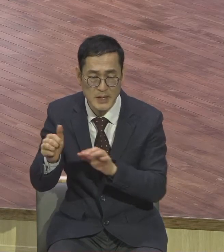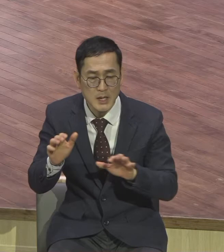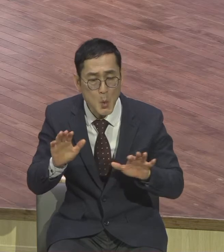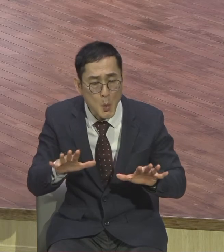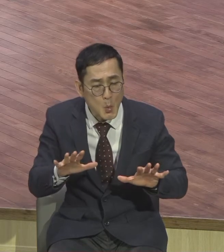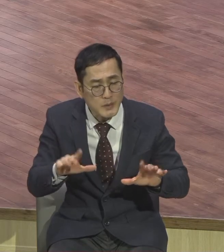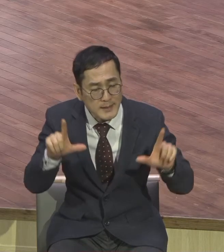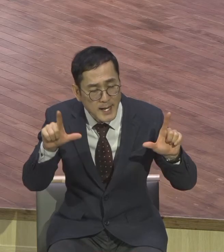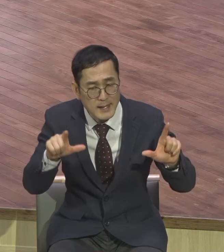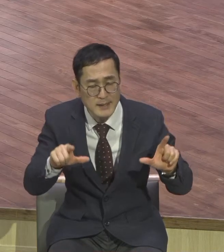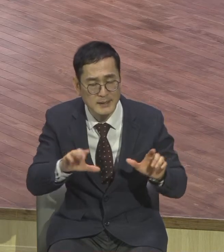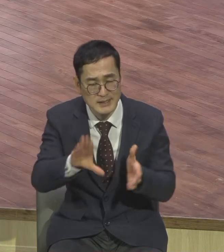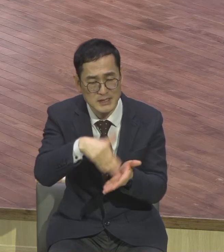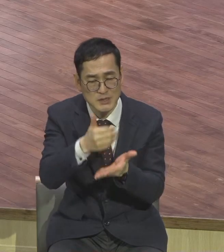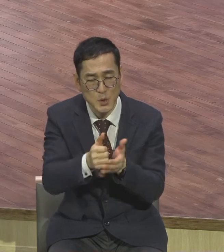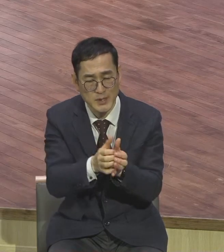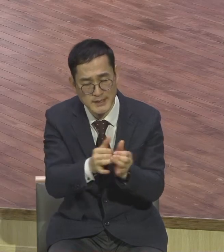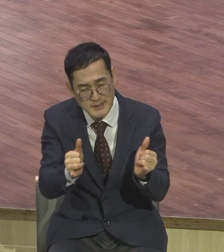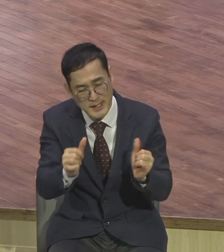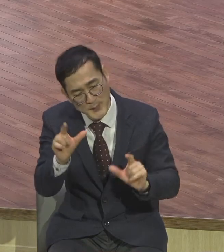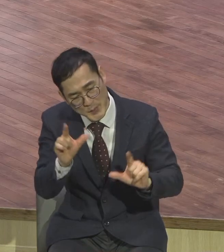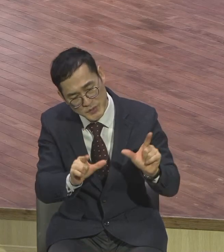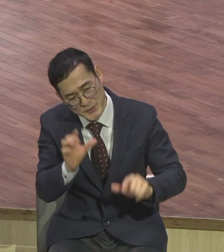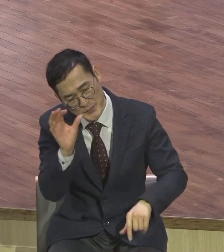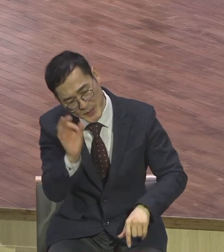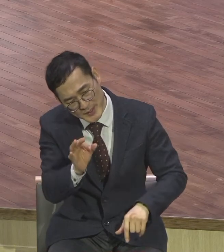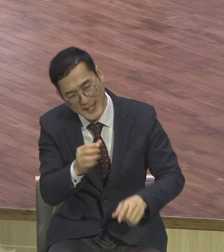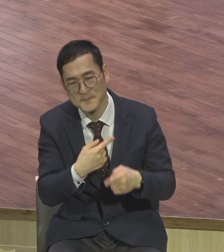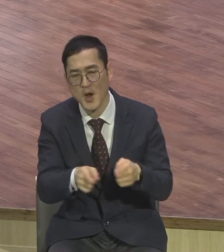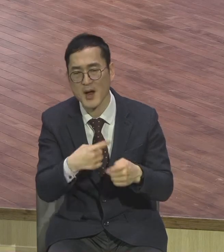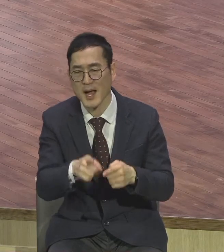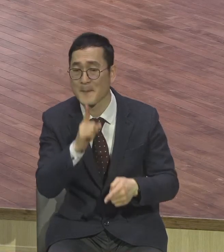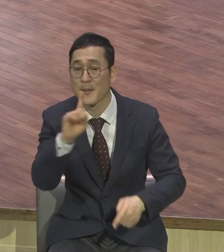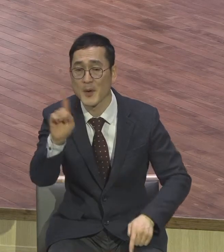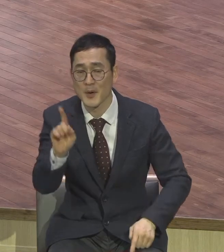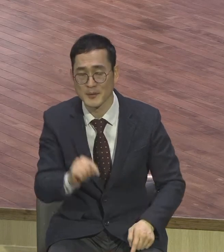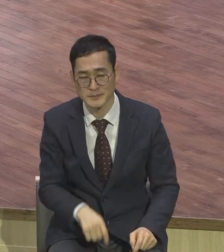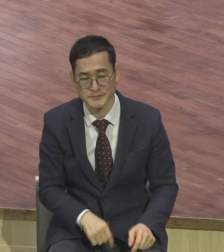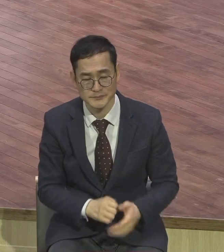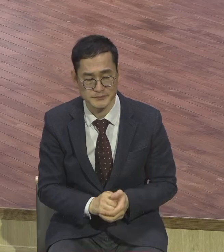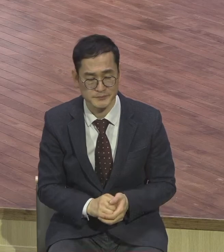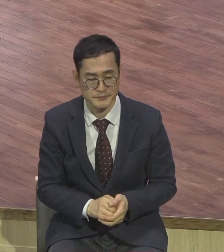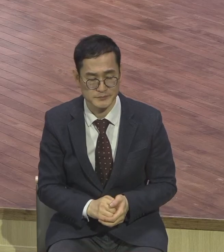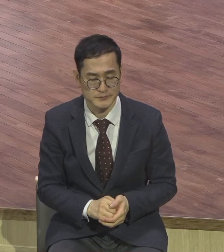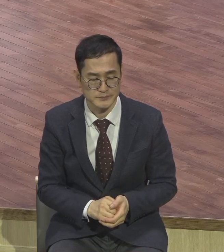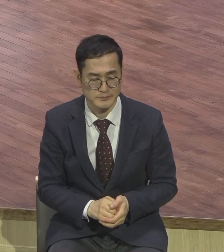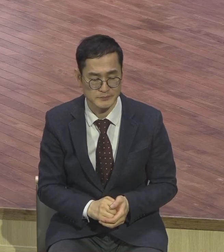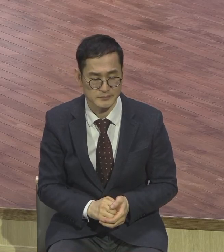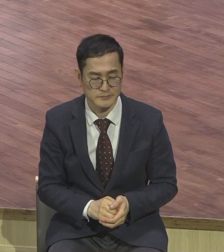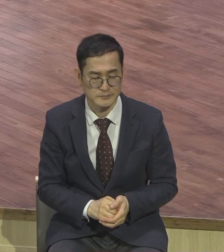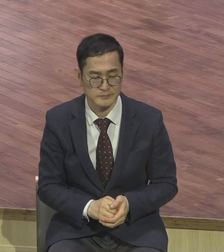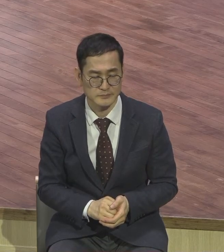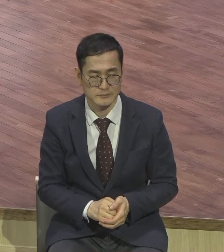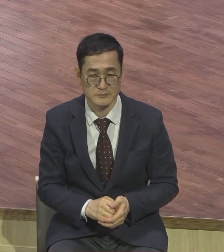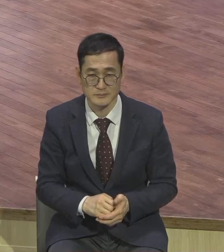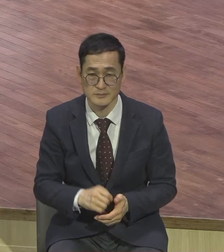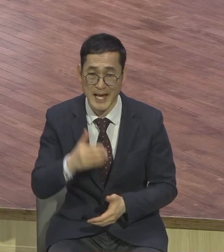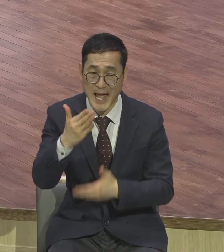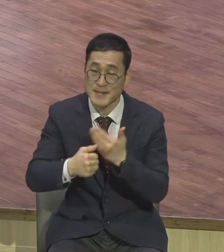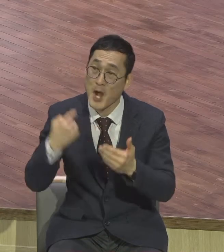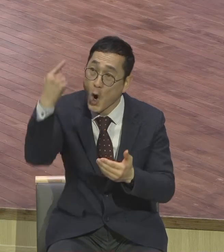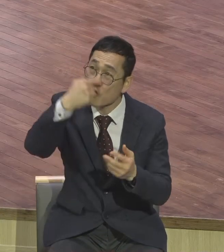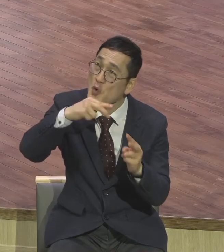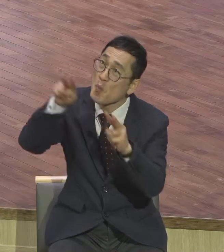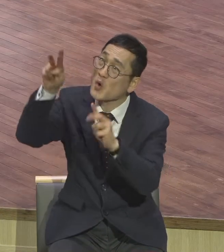크리스찬들의 모습을 이렇게 표현했어요 우리는 하나님의 얼굴 페이스를 보는